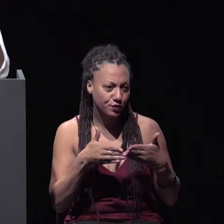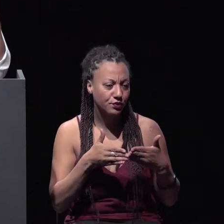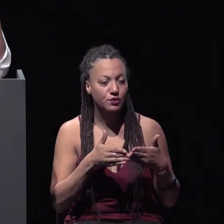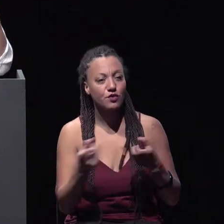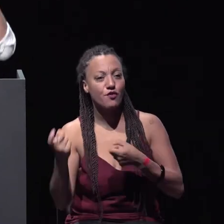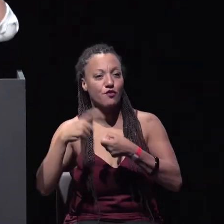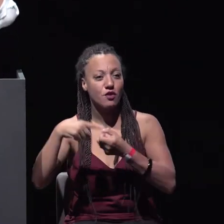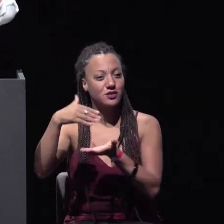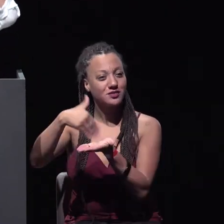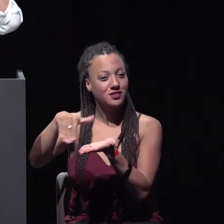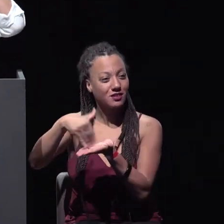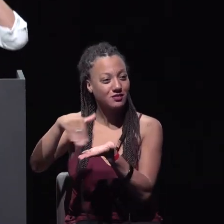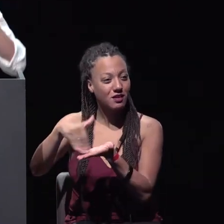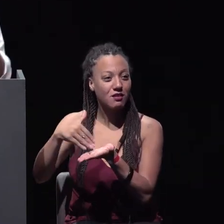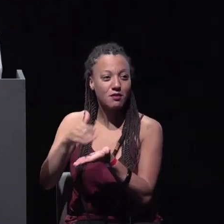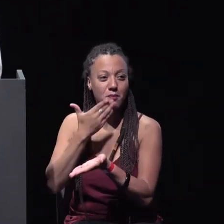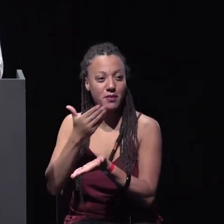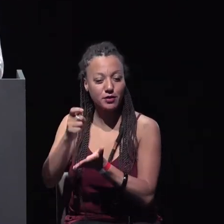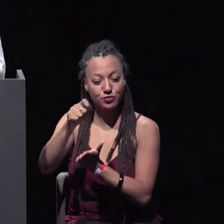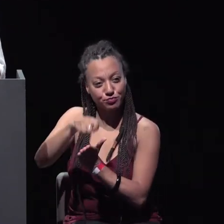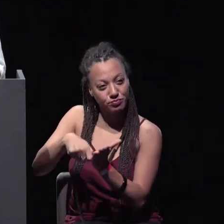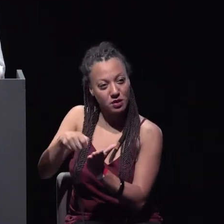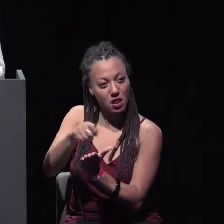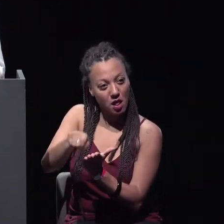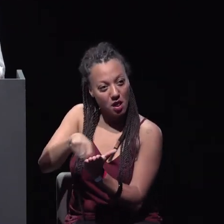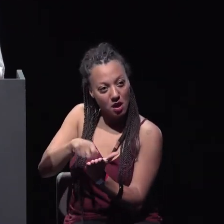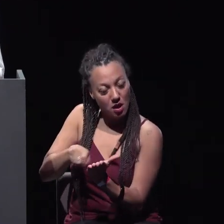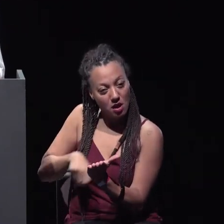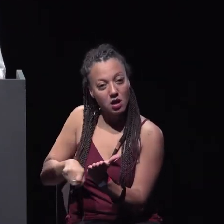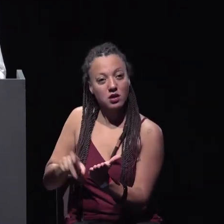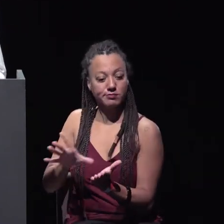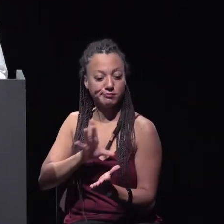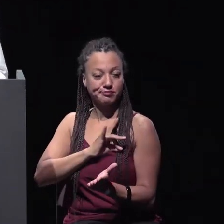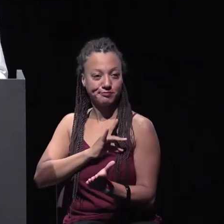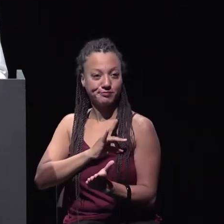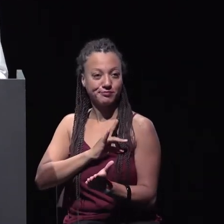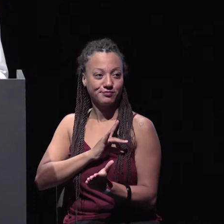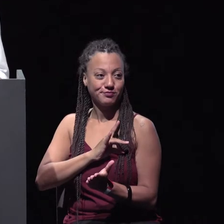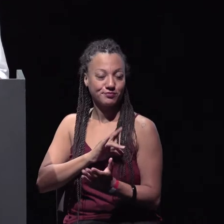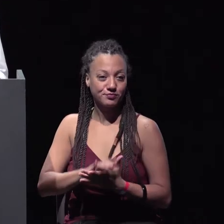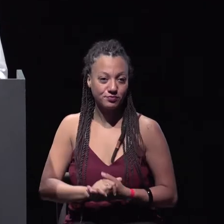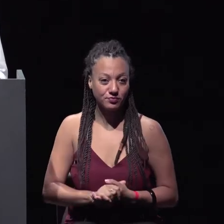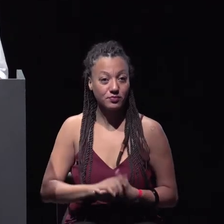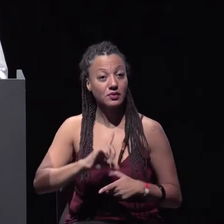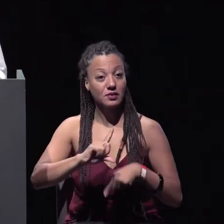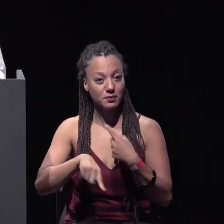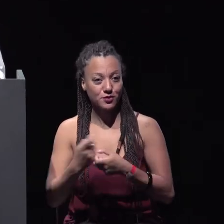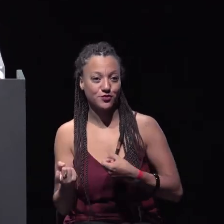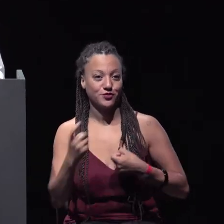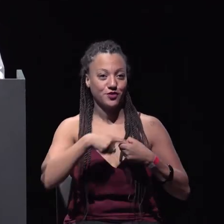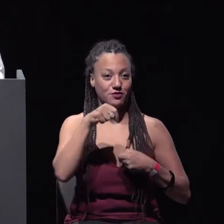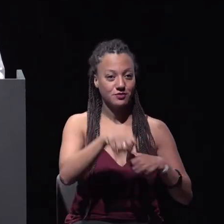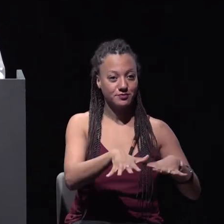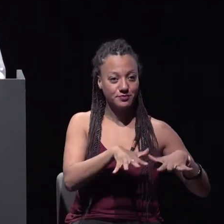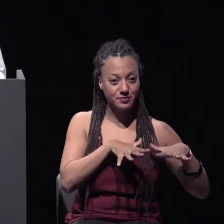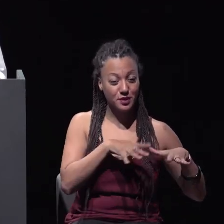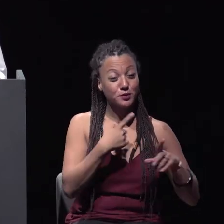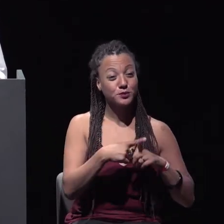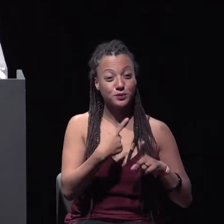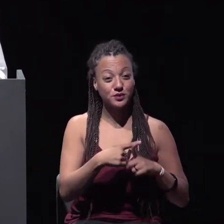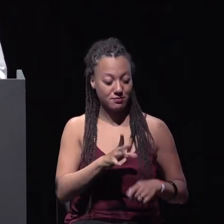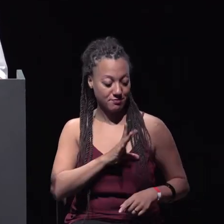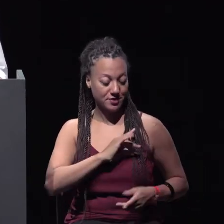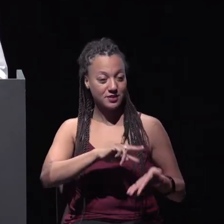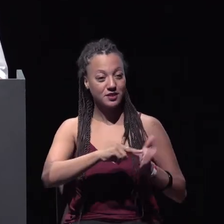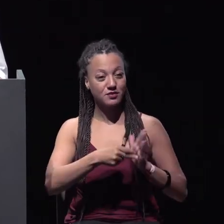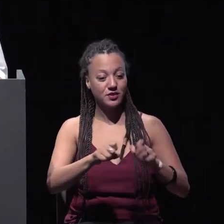depois de falar com as recepcionistas porque ela não tinha aqui no nome de vocês na lista de inscritos e é isso que eu uso para mandar os certificados por e mail depois